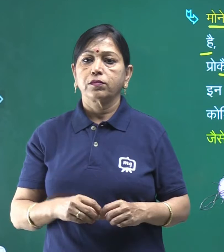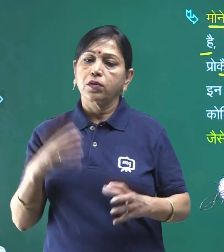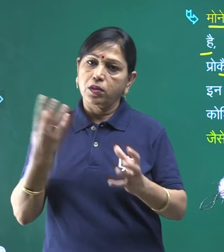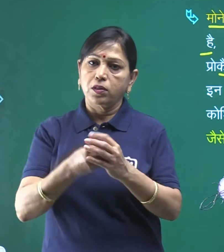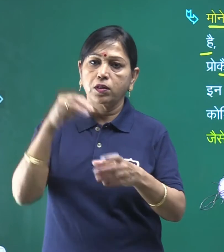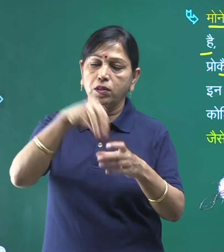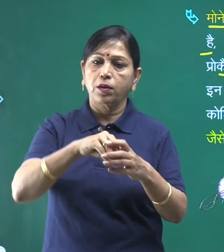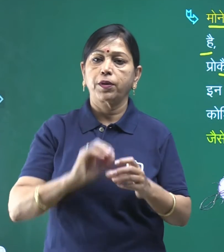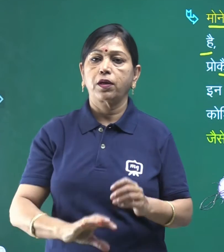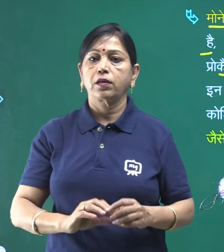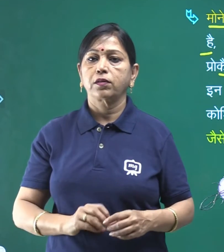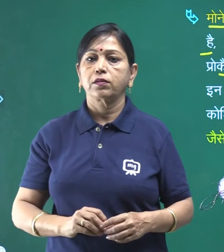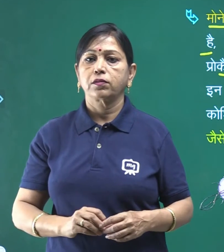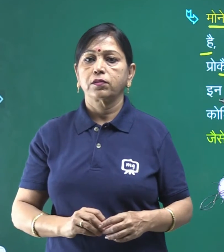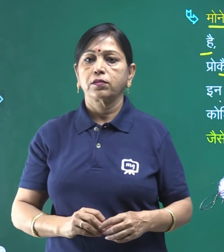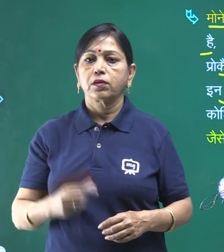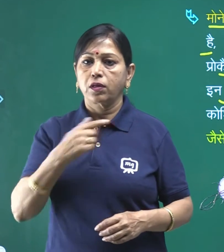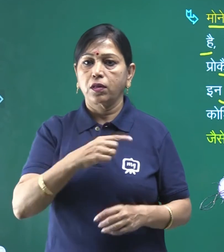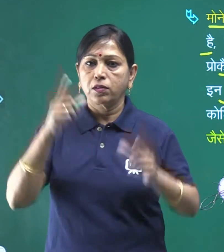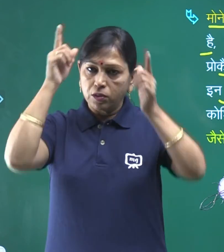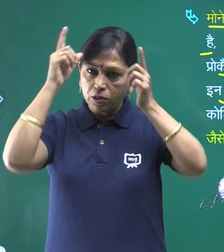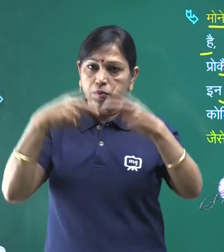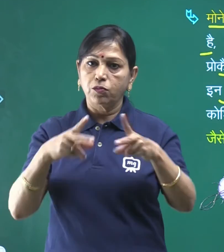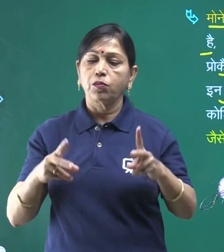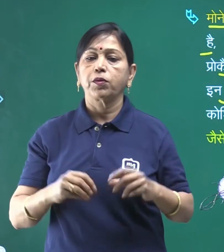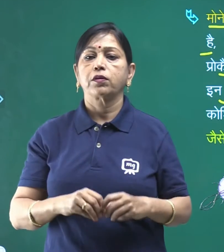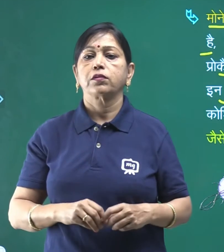शामिल है। इन जीवों में